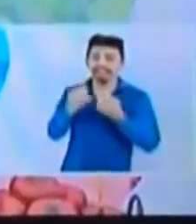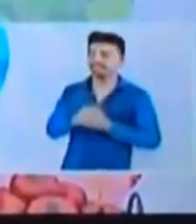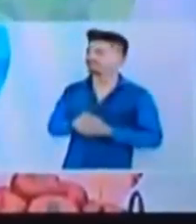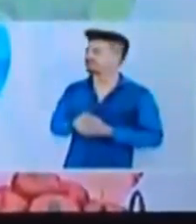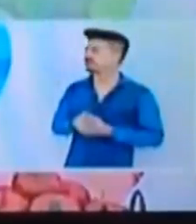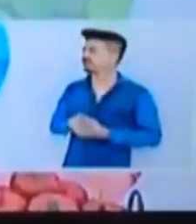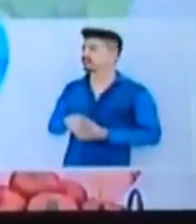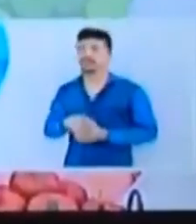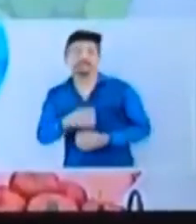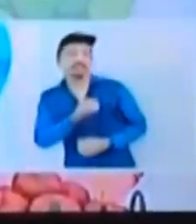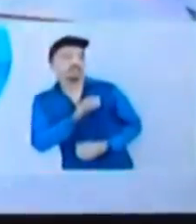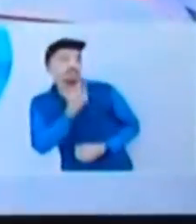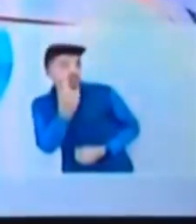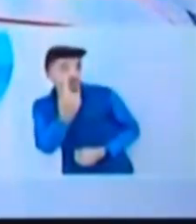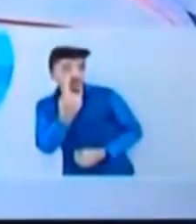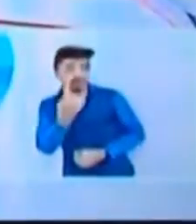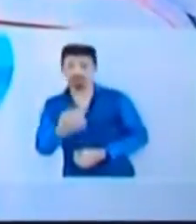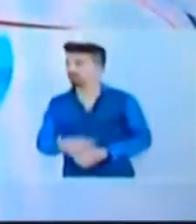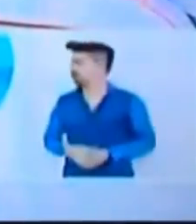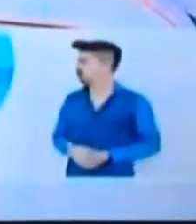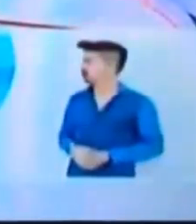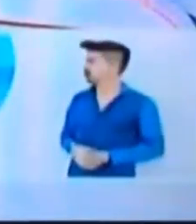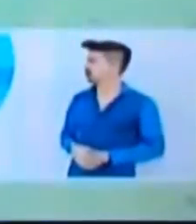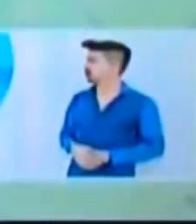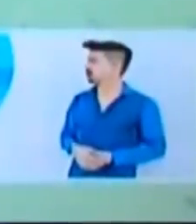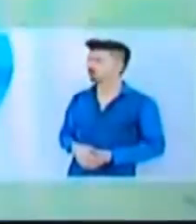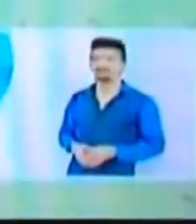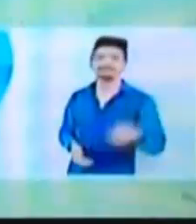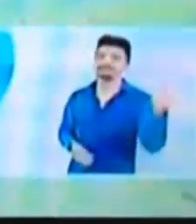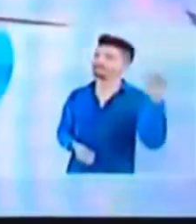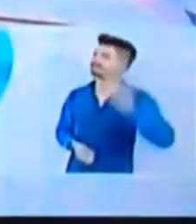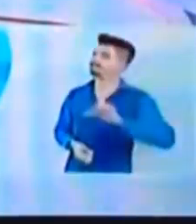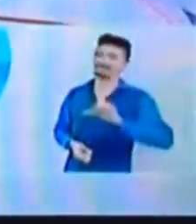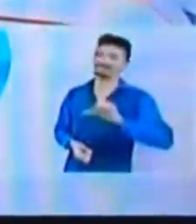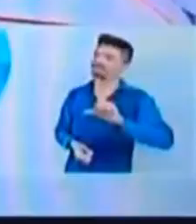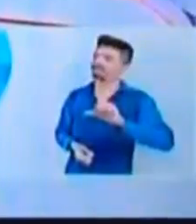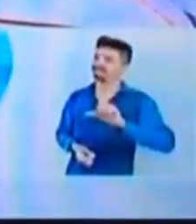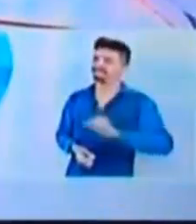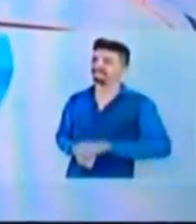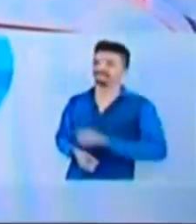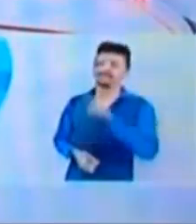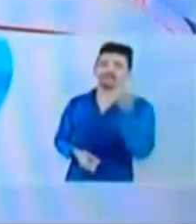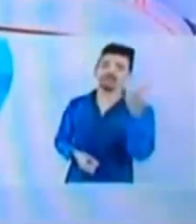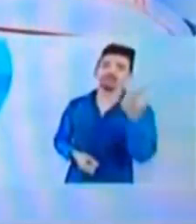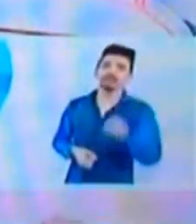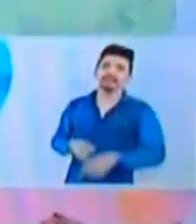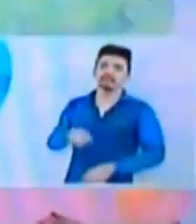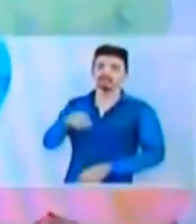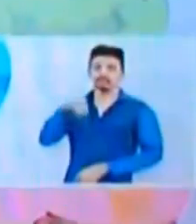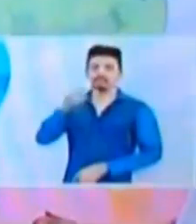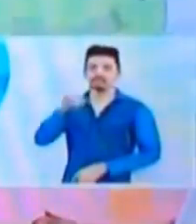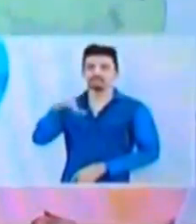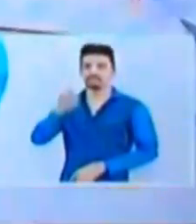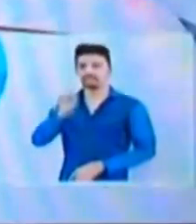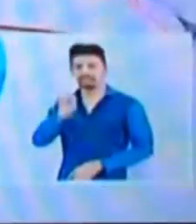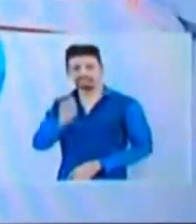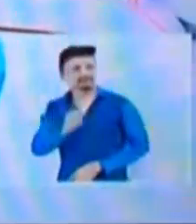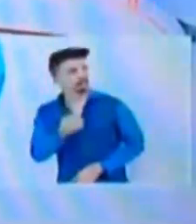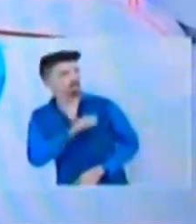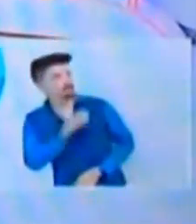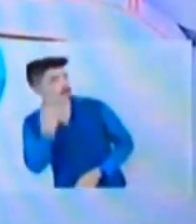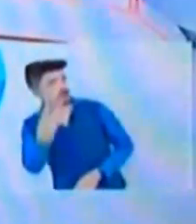Número 1. Número 1. 1, 2 e... Não. Matheus. Matheus. Número 4.